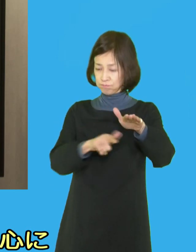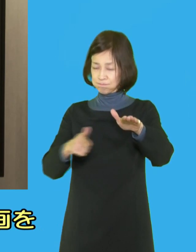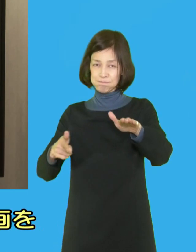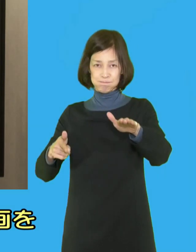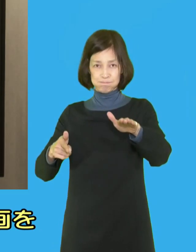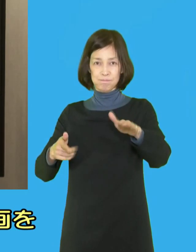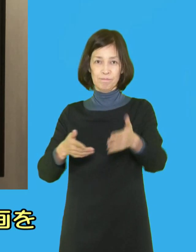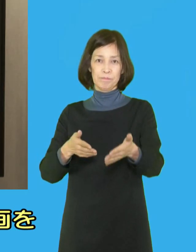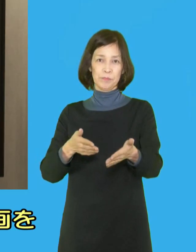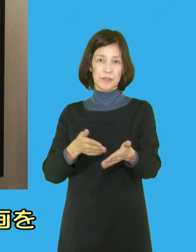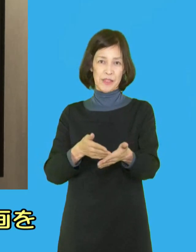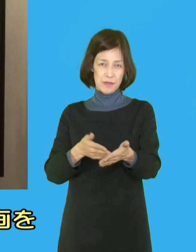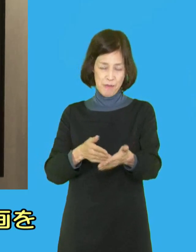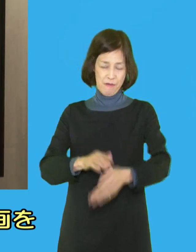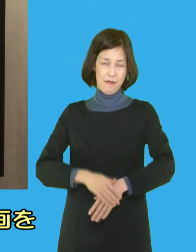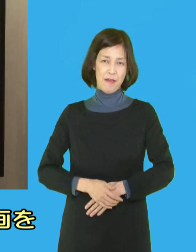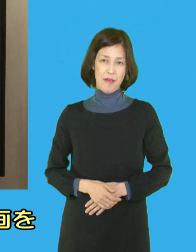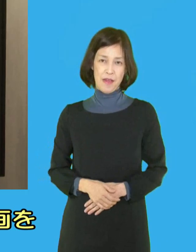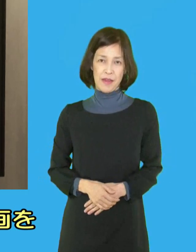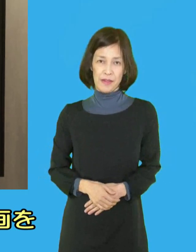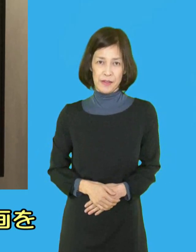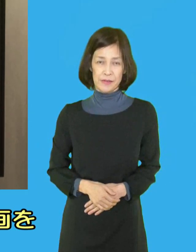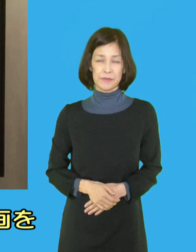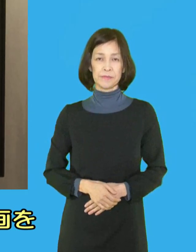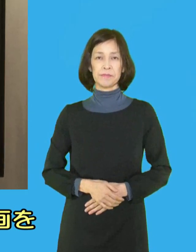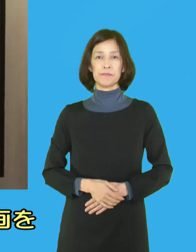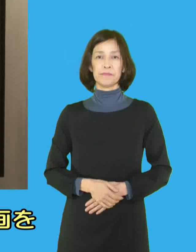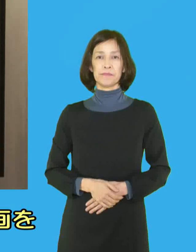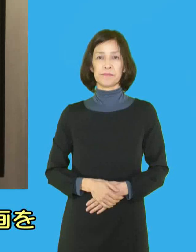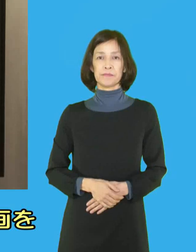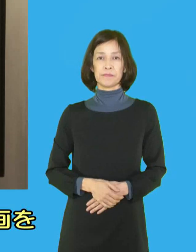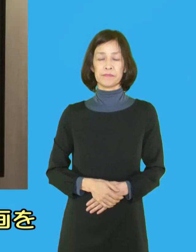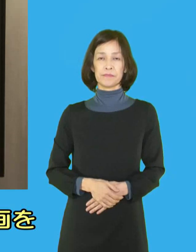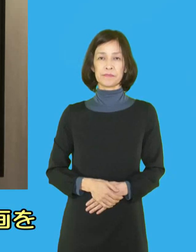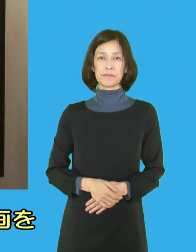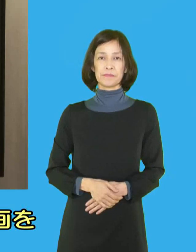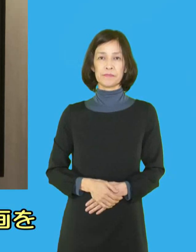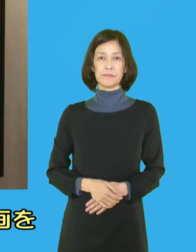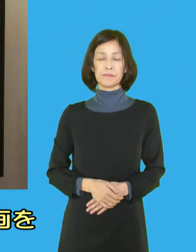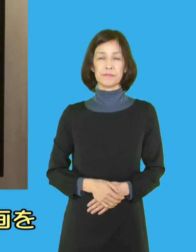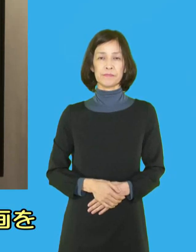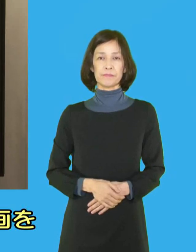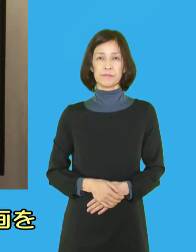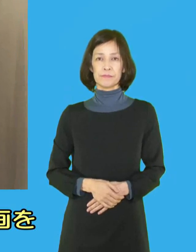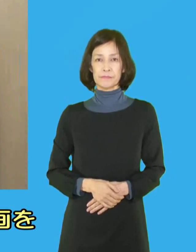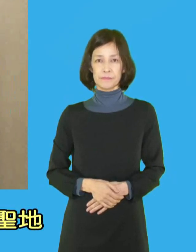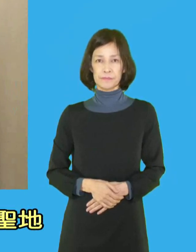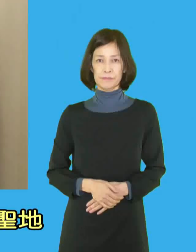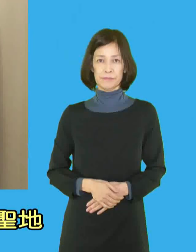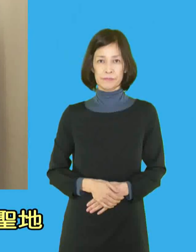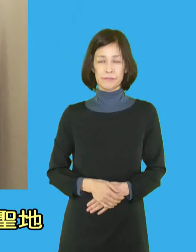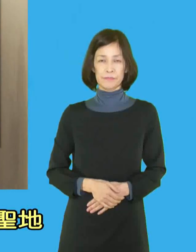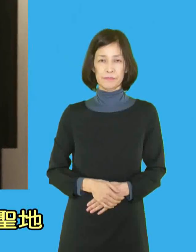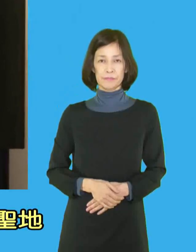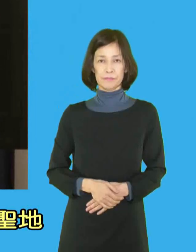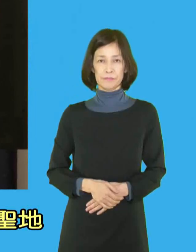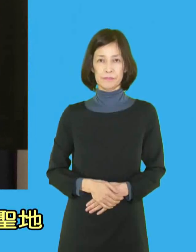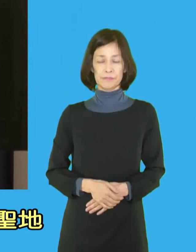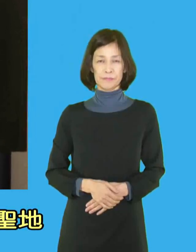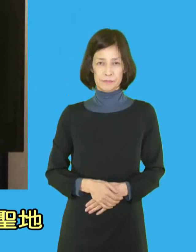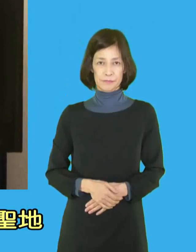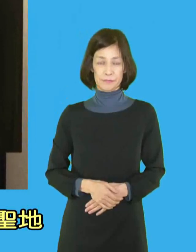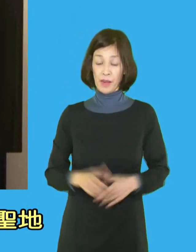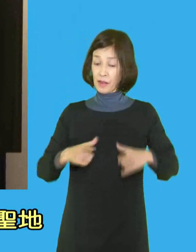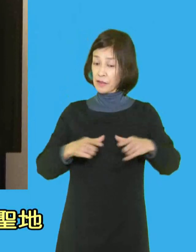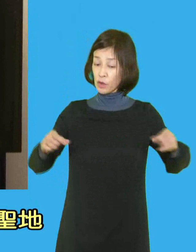心に2025年2030年の計画を今お伝えをしましたが、まあ、